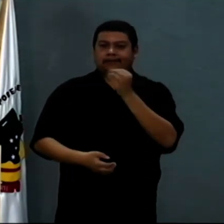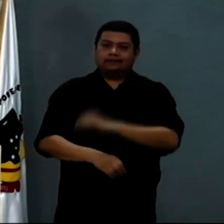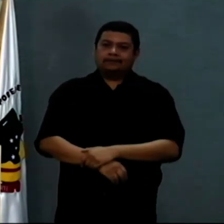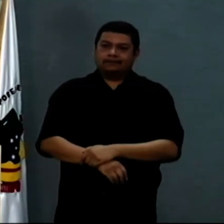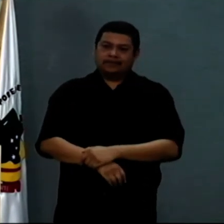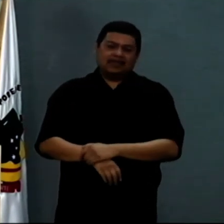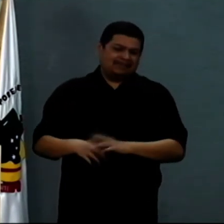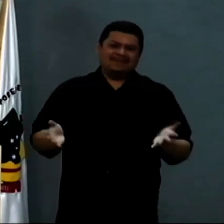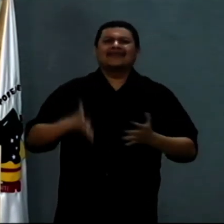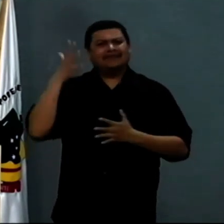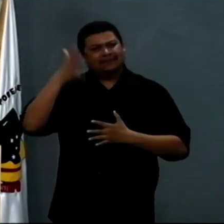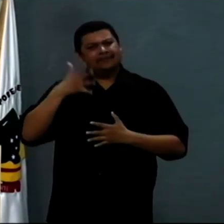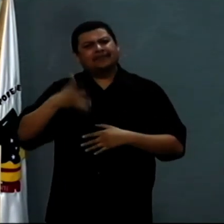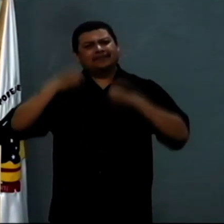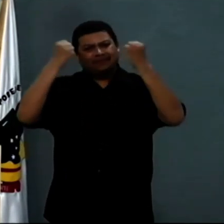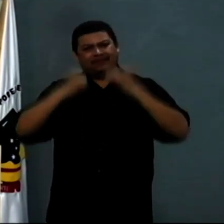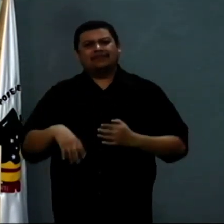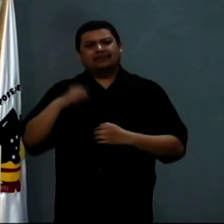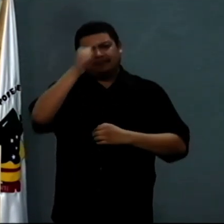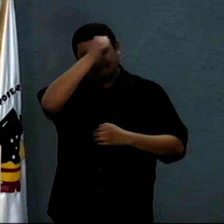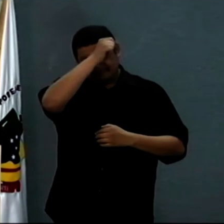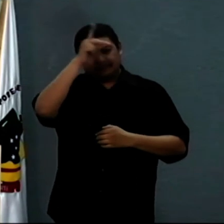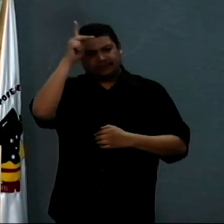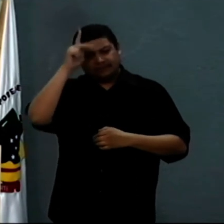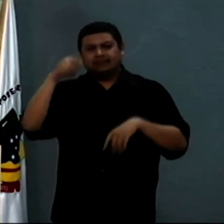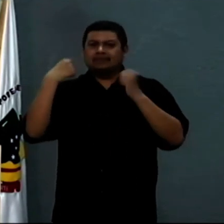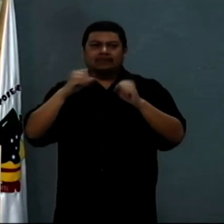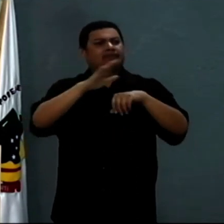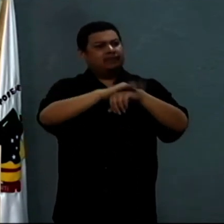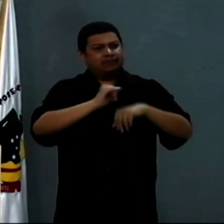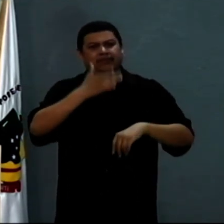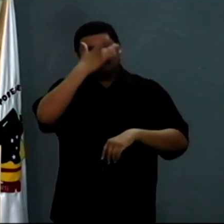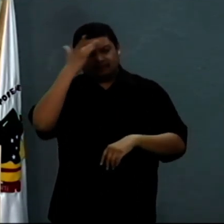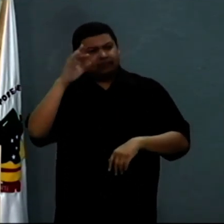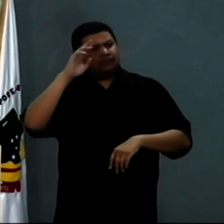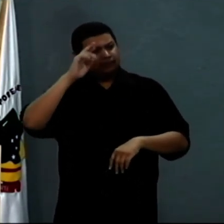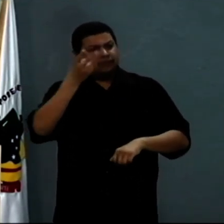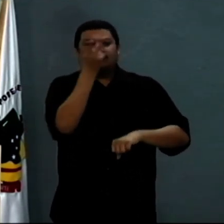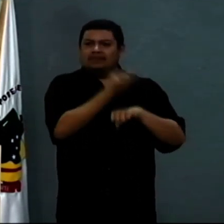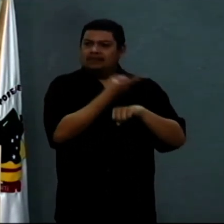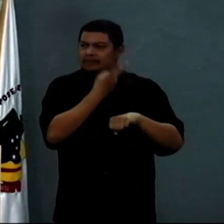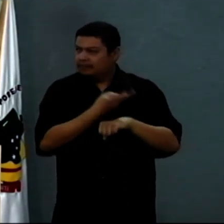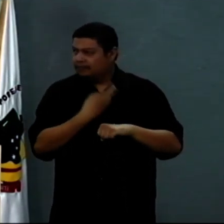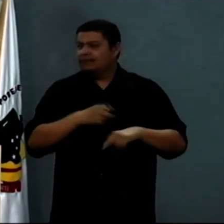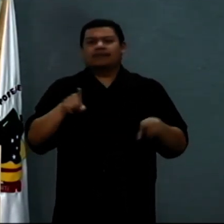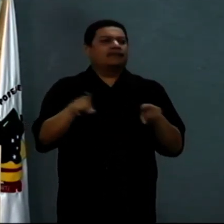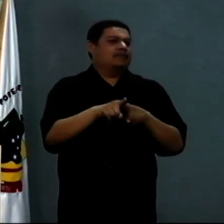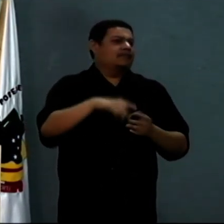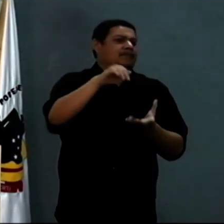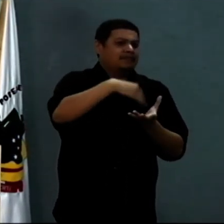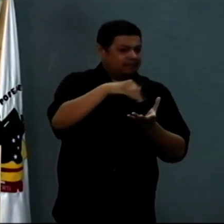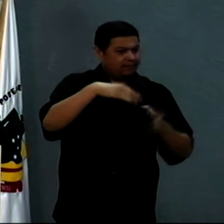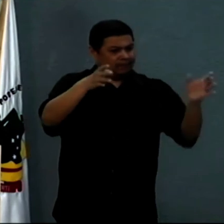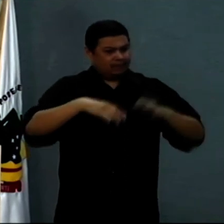Vou falar a verdade. A prefeita tem que chamar essa fiscalização, chamar o secretário e pôr a casa